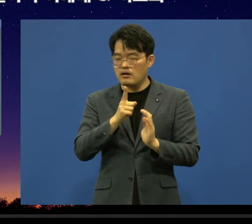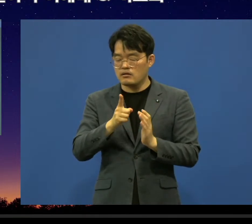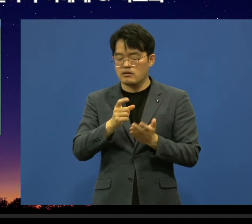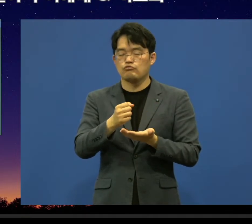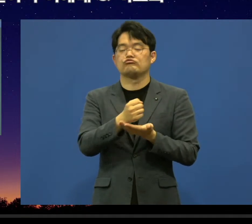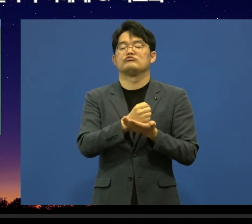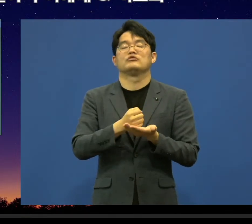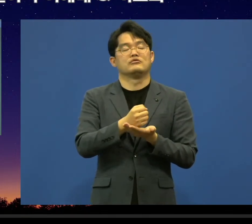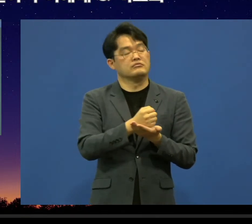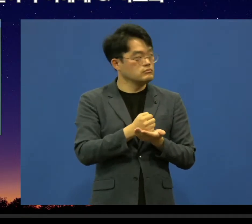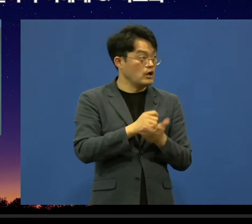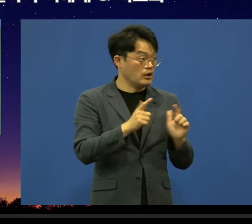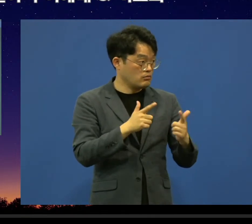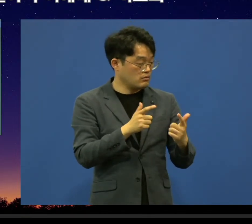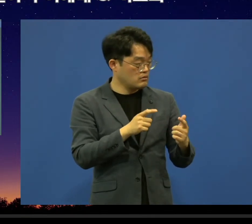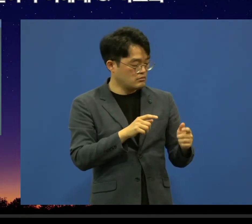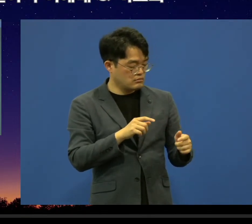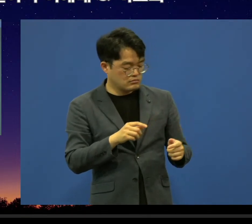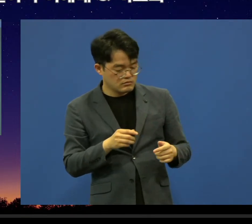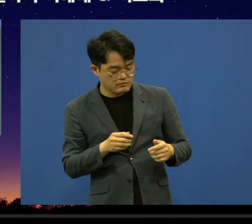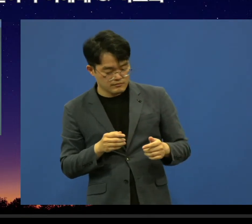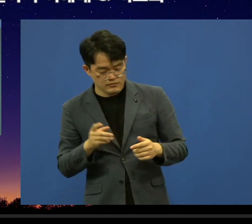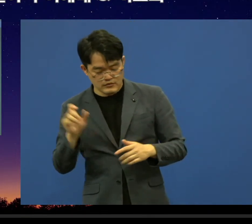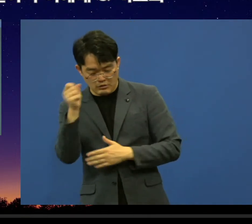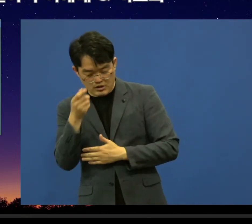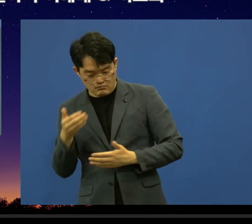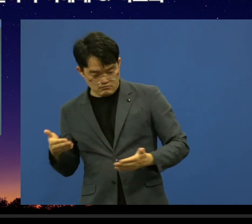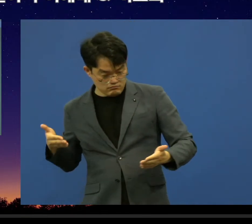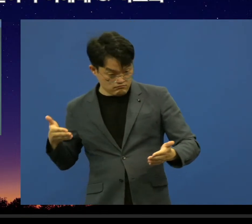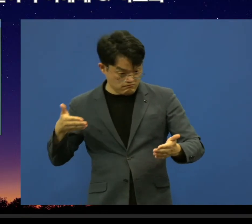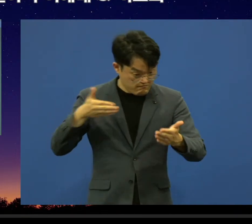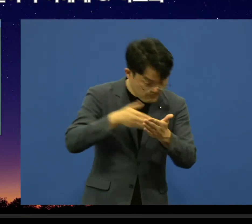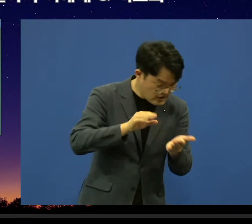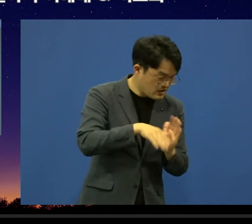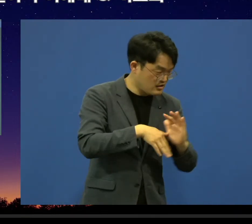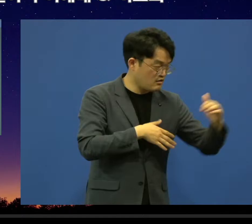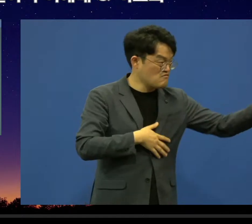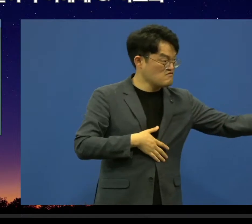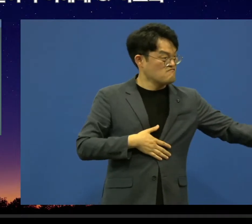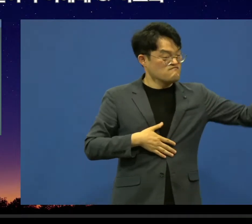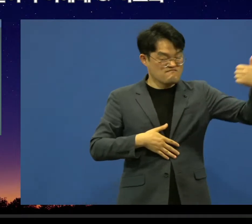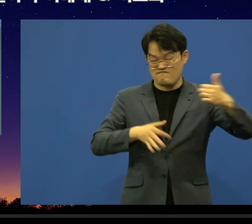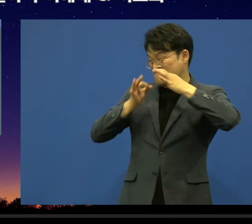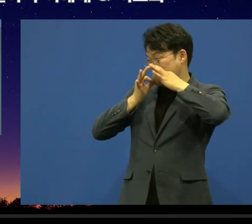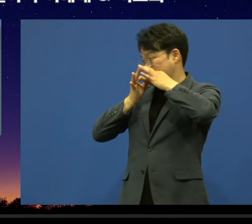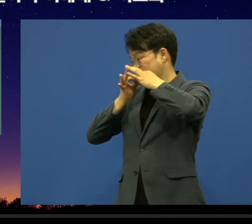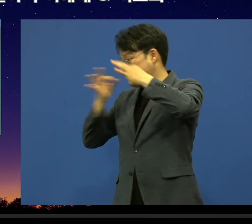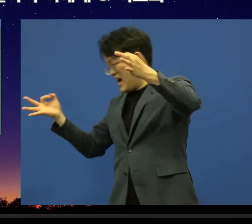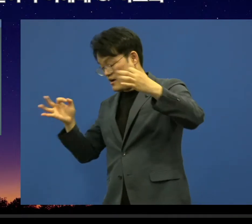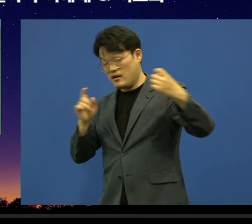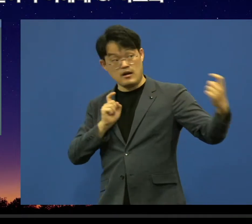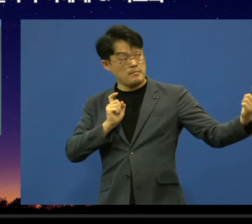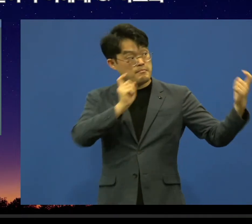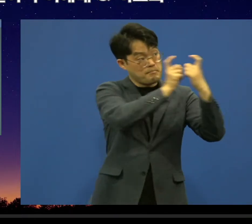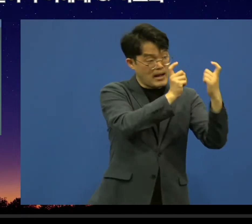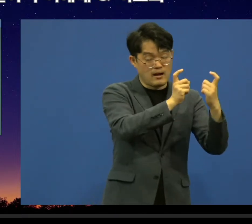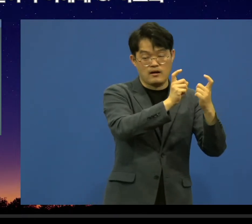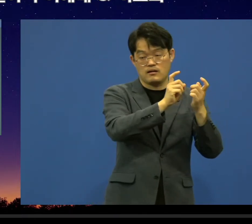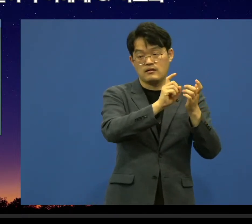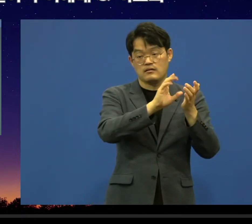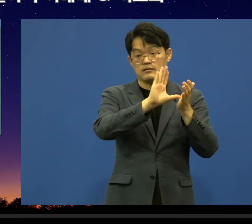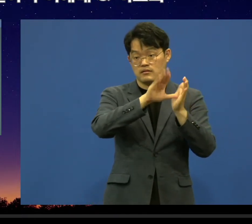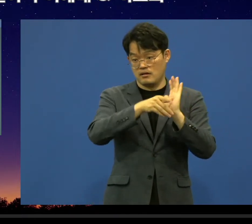것입니다. 다윗이 도착할 때 골리앗이 딱 그때 고함치고 있었어요. 이것은 놀라운